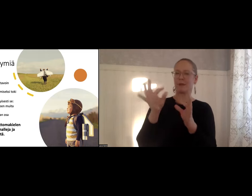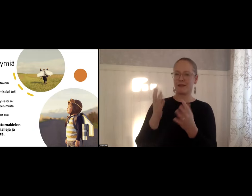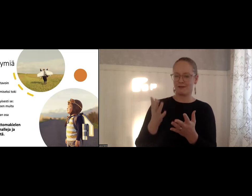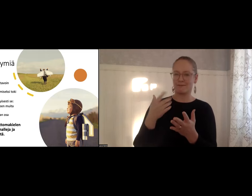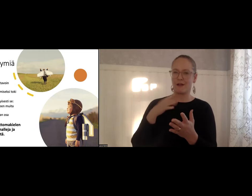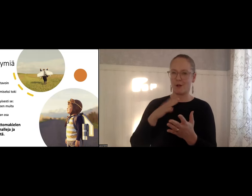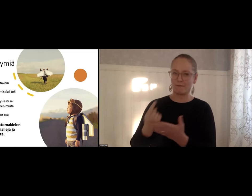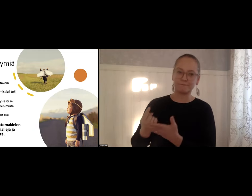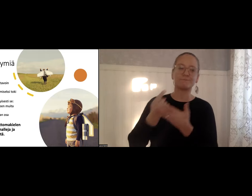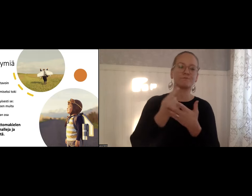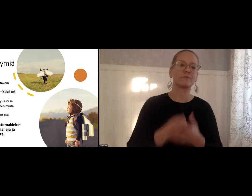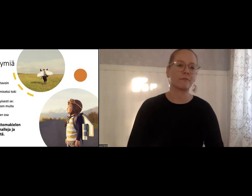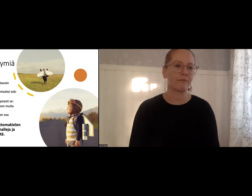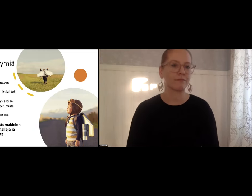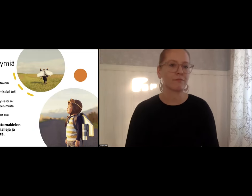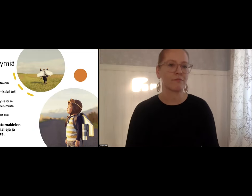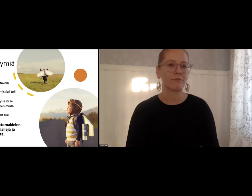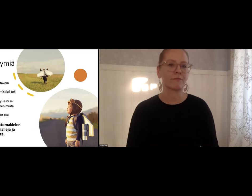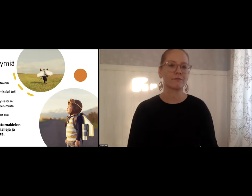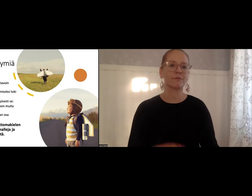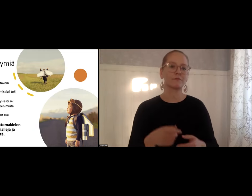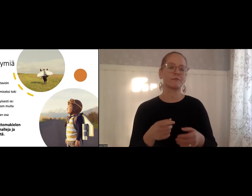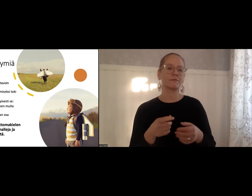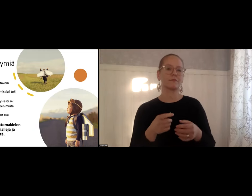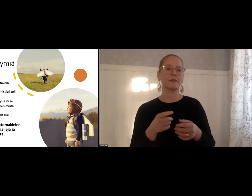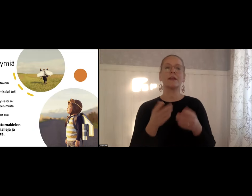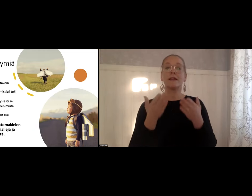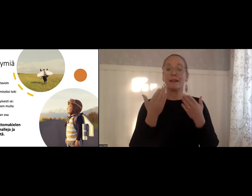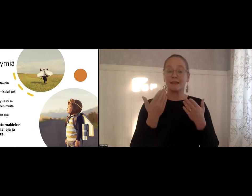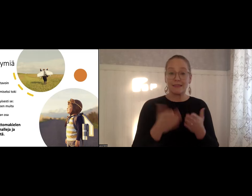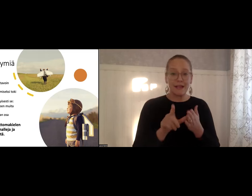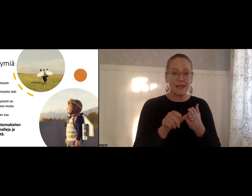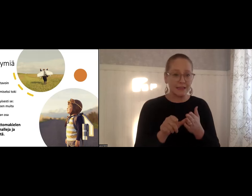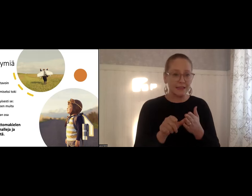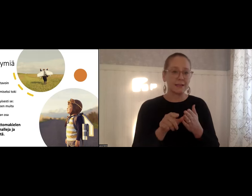Toinen tärkeä aspekti tulevaisuuteen, jonka halusin vielä tuoda tässä.